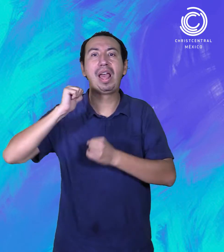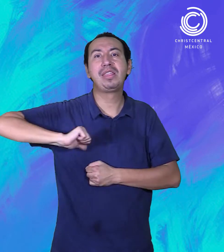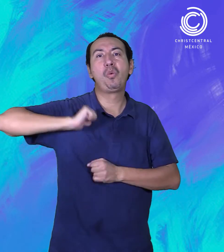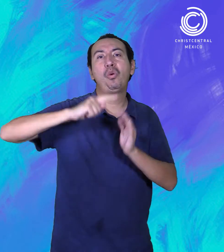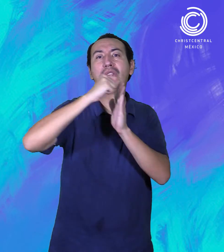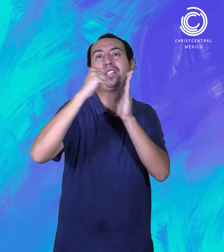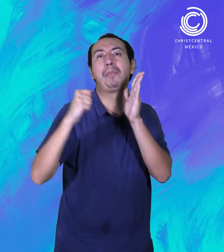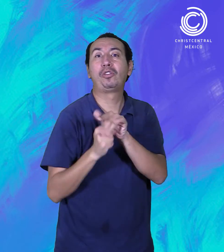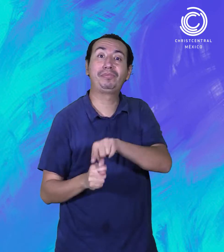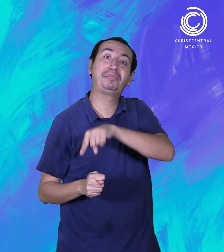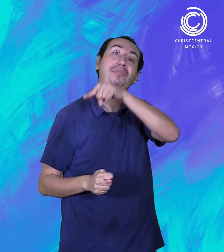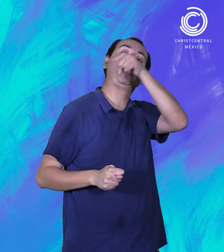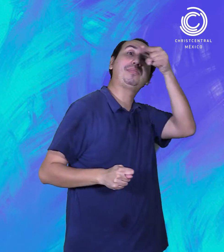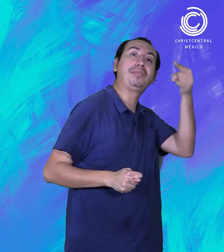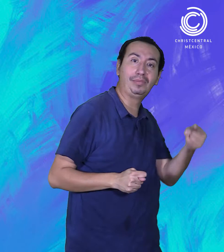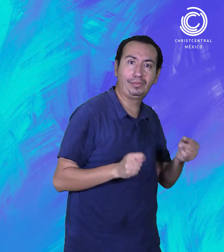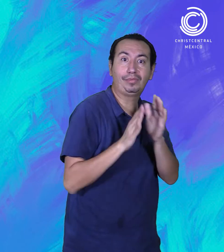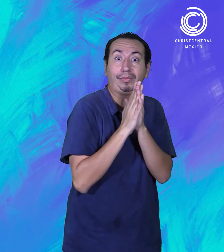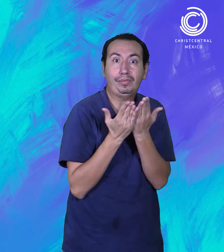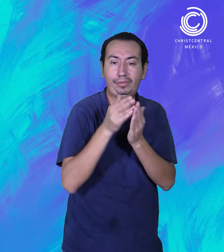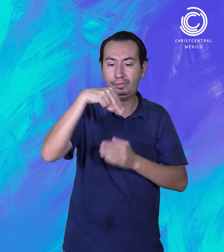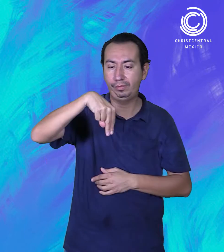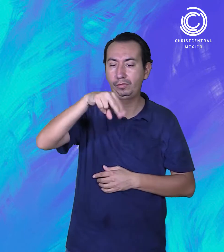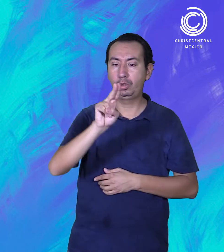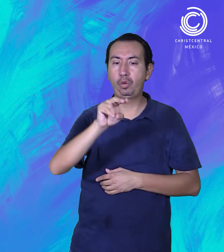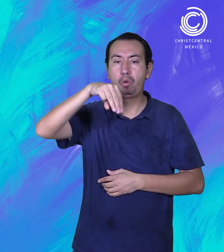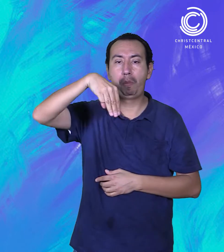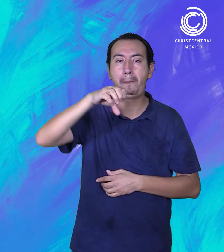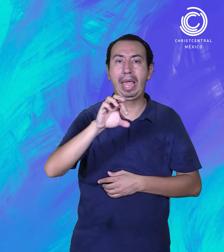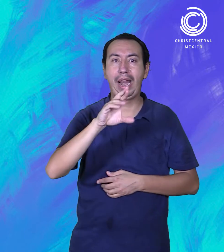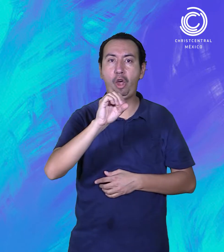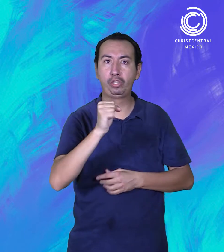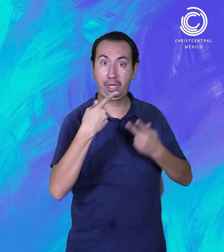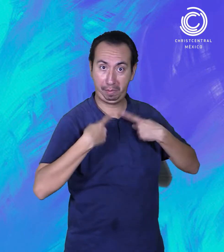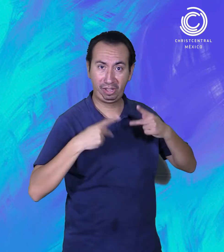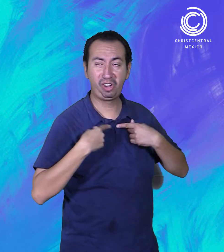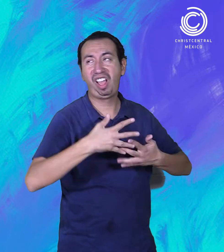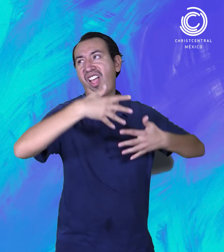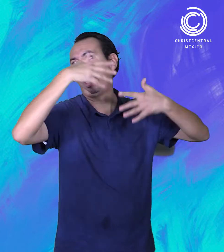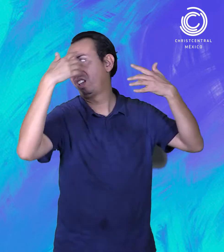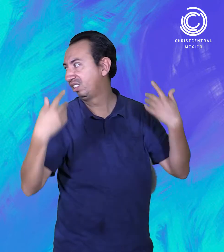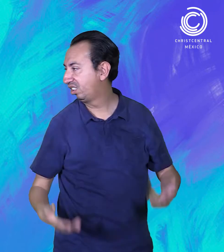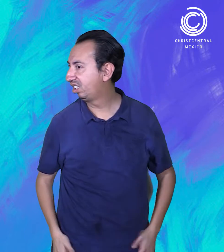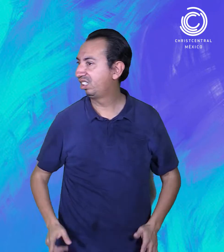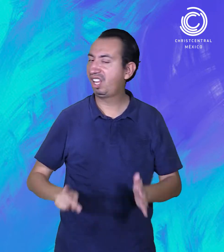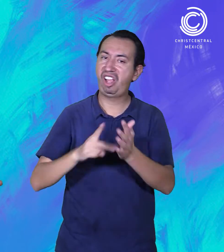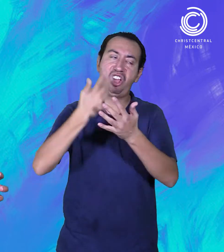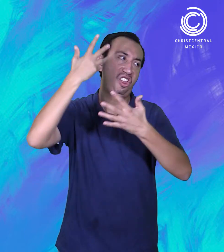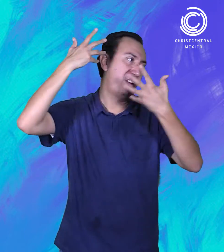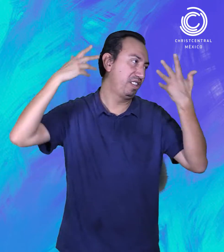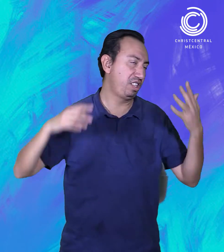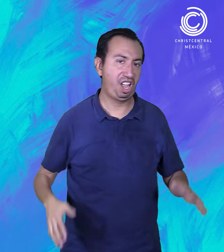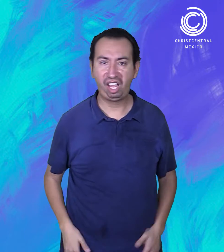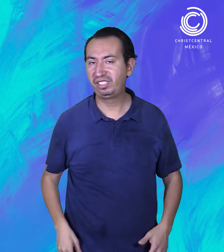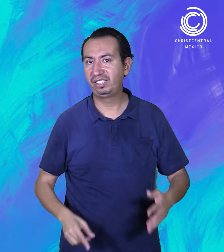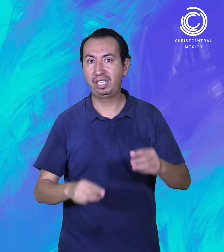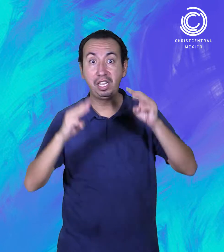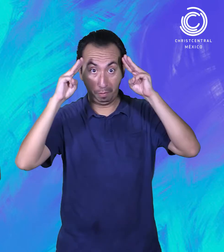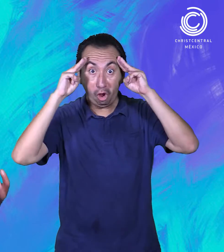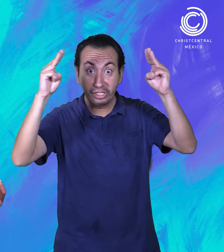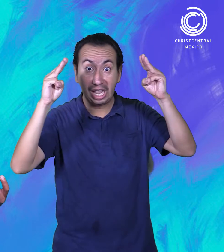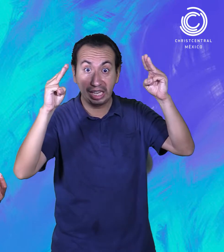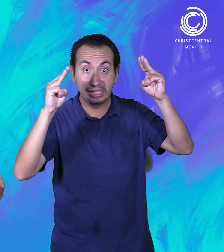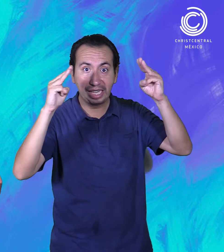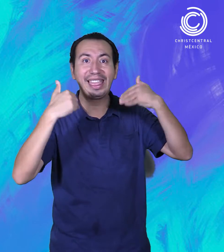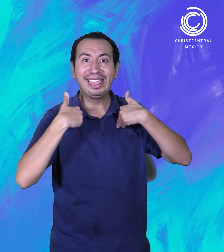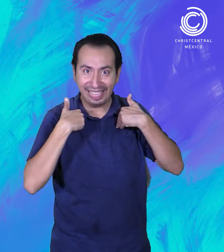que leímos, un contexto de queja, un contexto de complicación, y Moisés